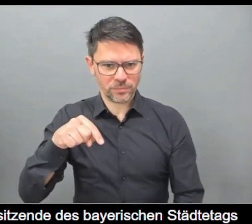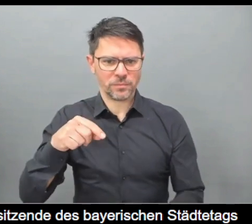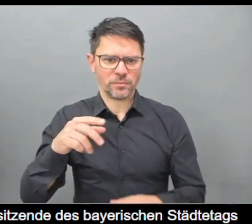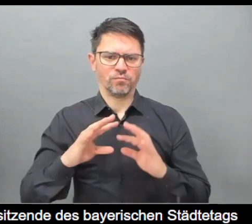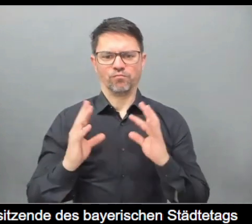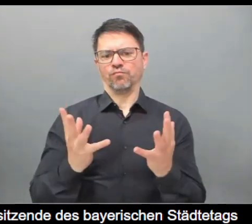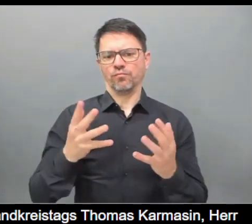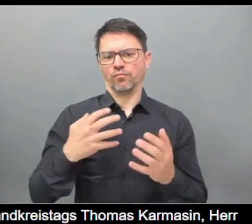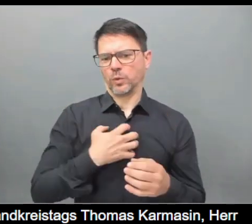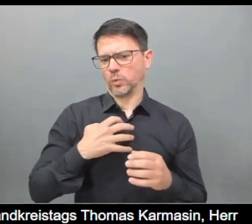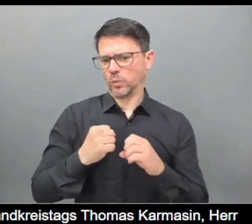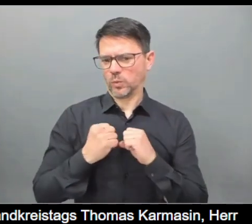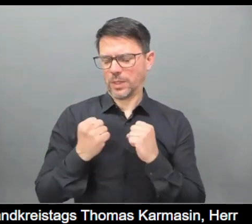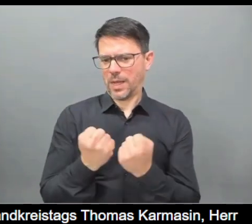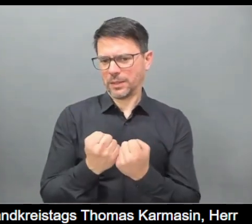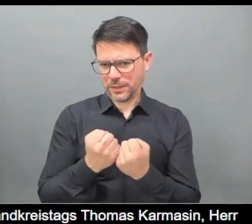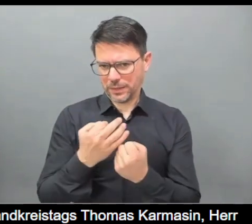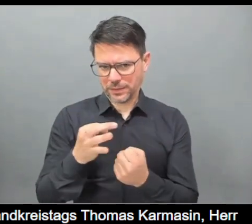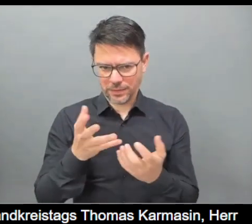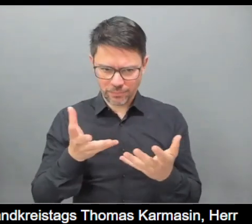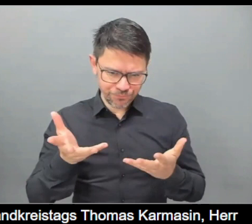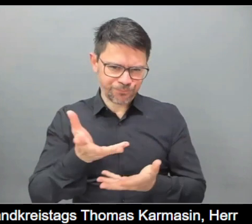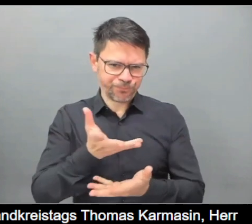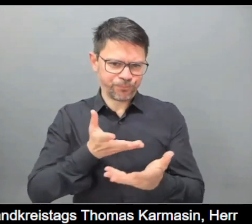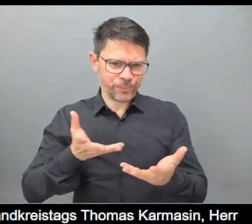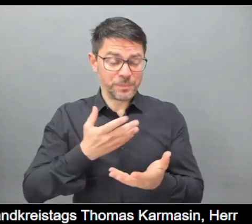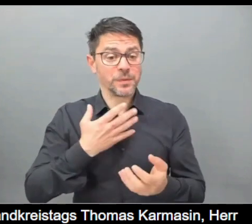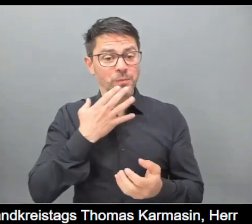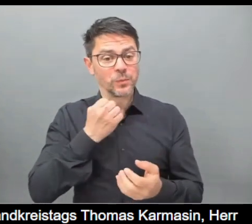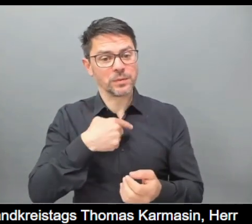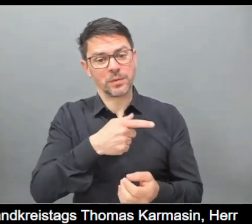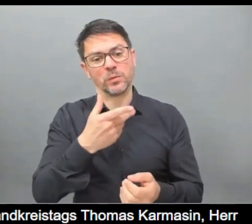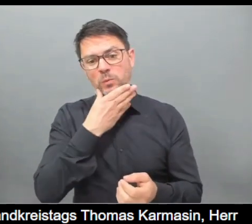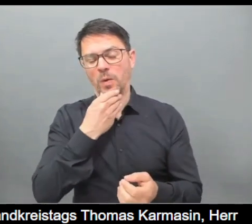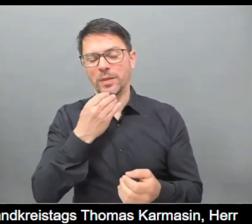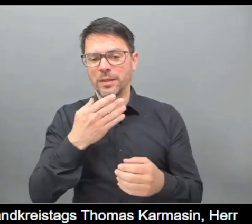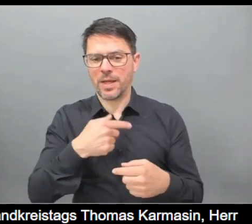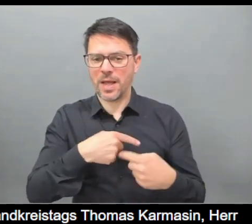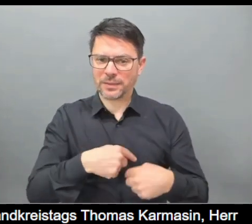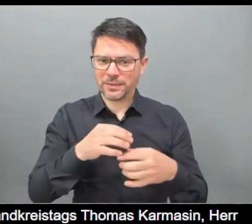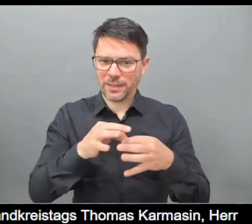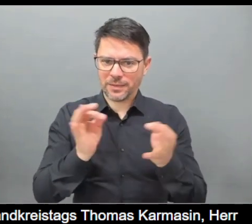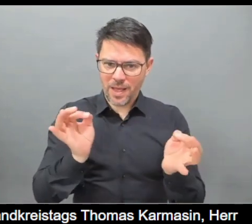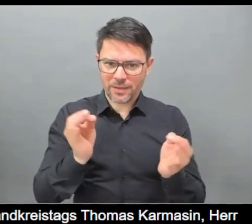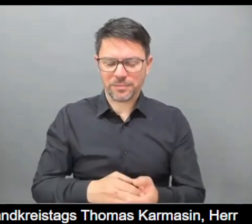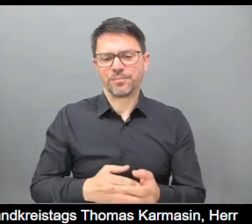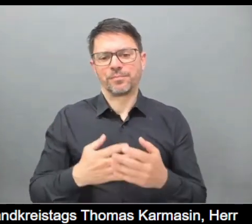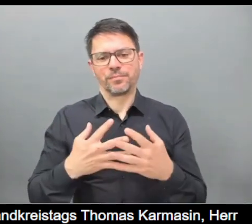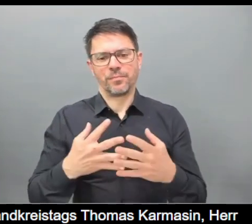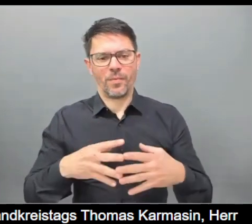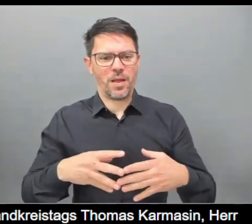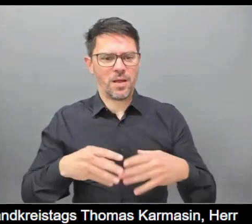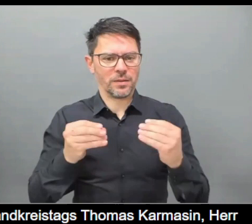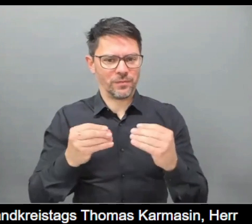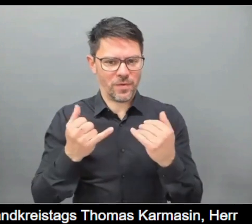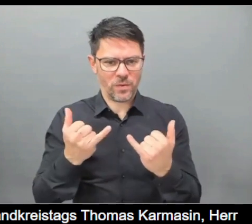Garten, Landschafts- und Sportplatzbau, der den Kolleginnen aus dem Kabinett den traditionellen Blumengruß des